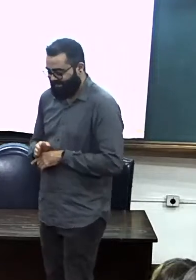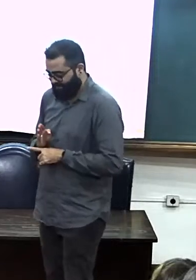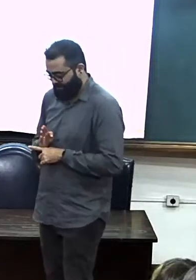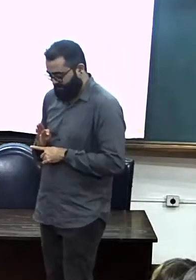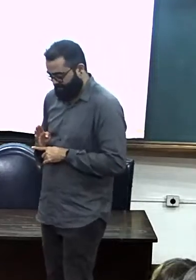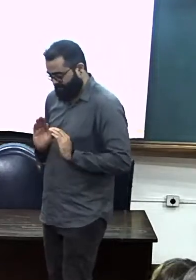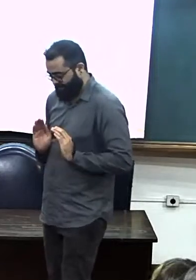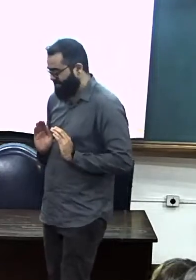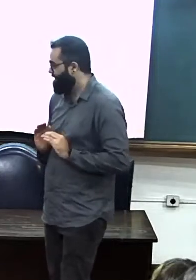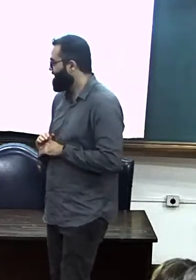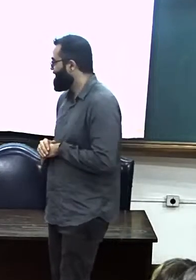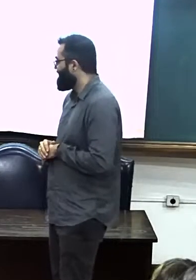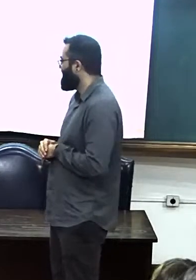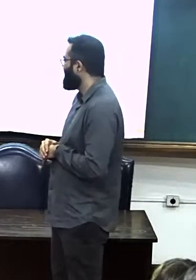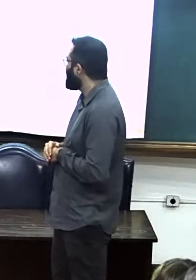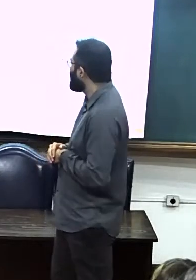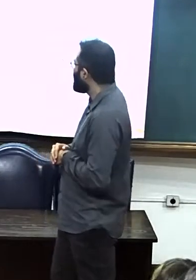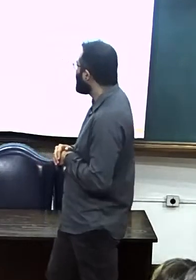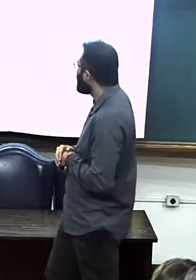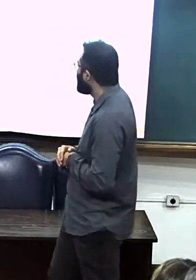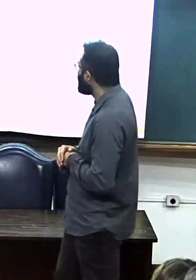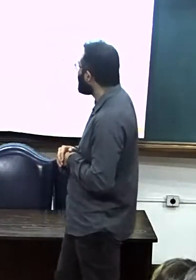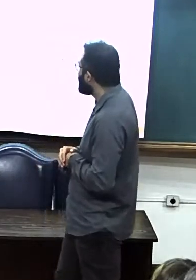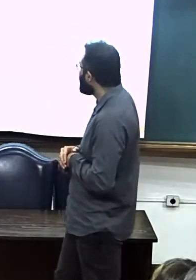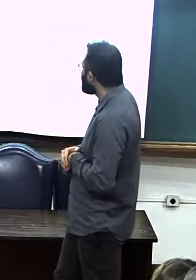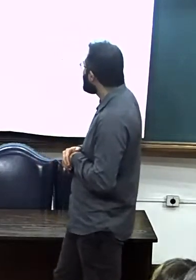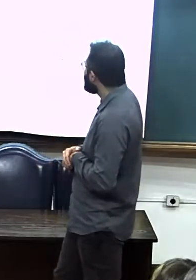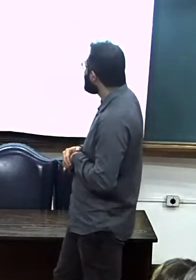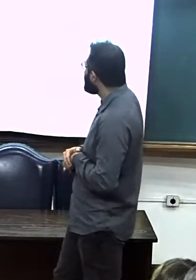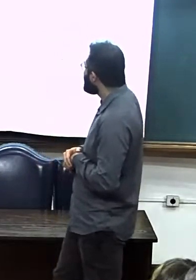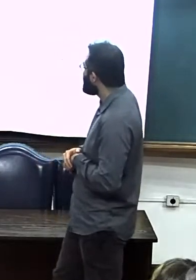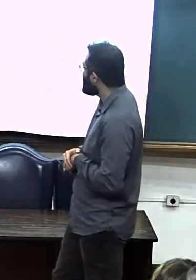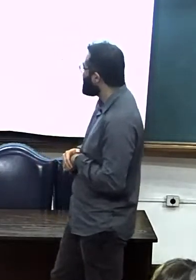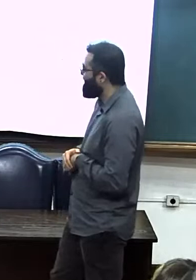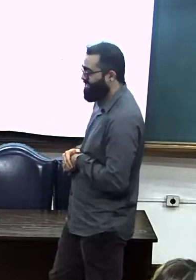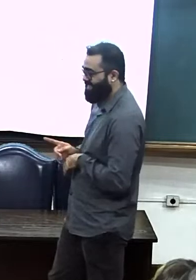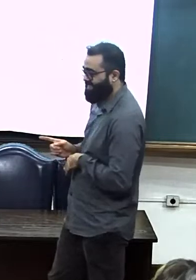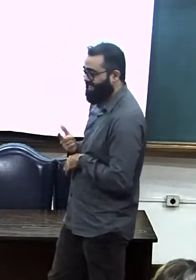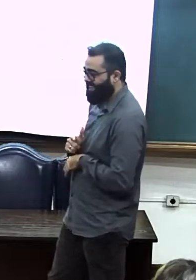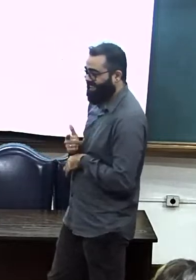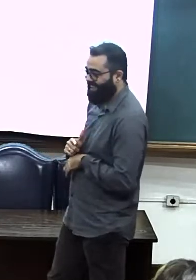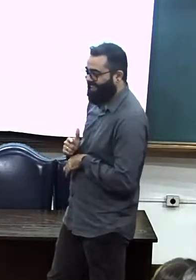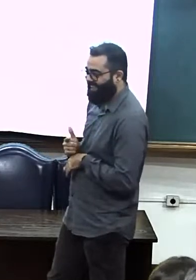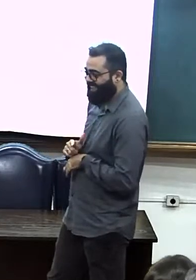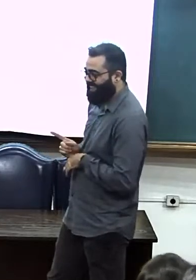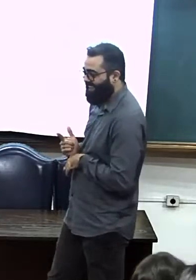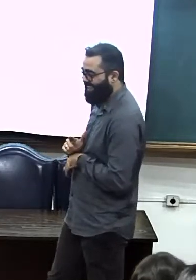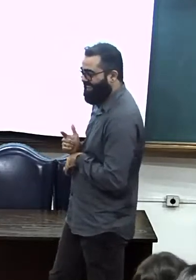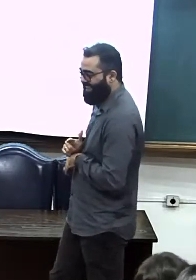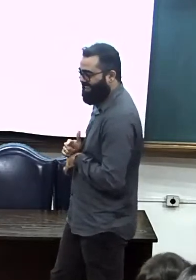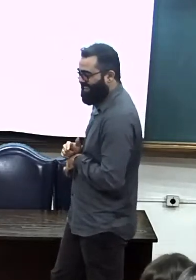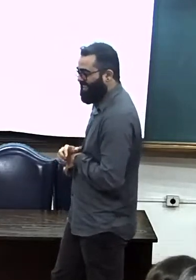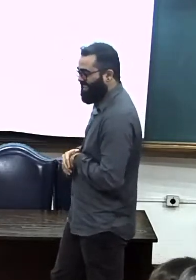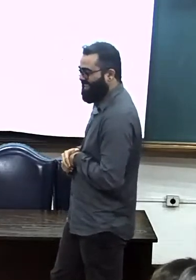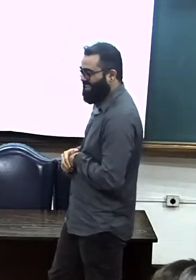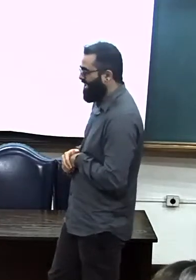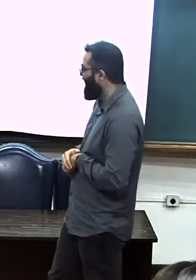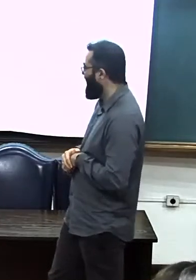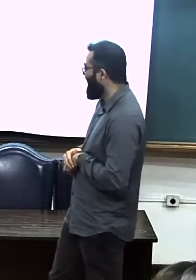fronteiras, margens silábicas e F0. Tá? O distributor ou distribuidor,